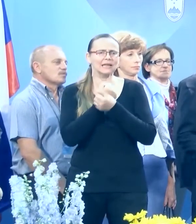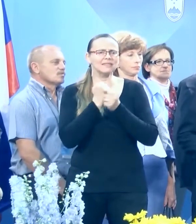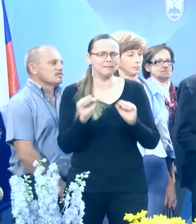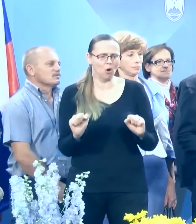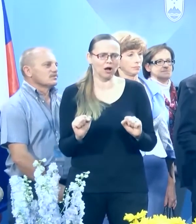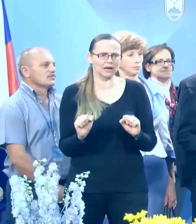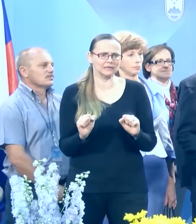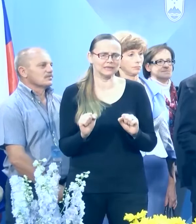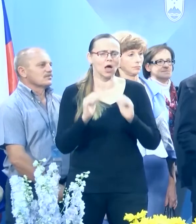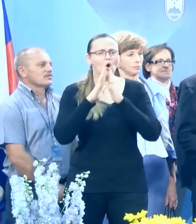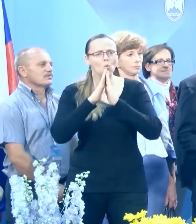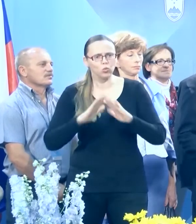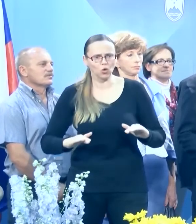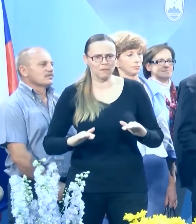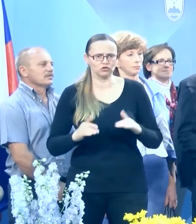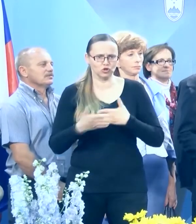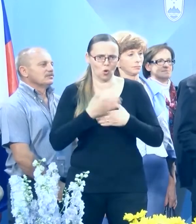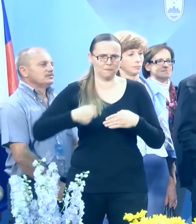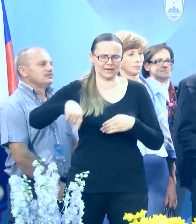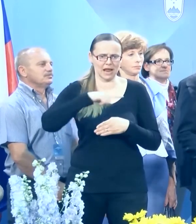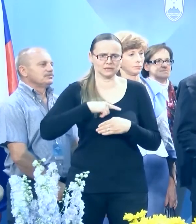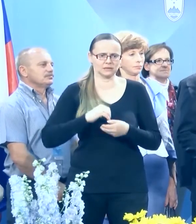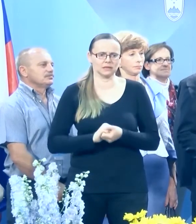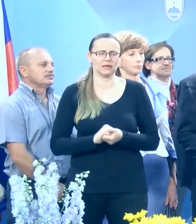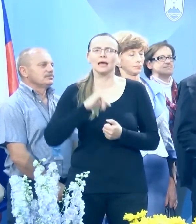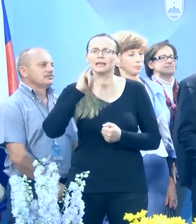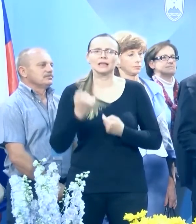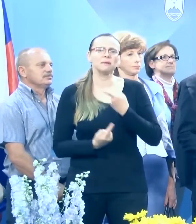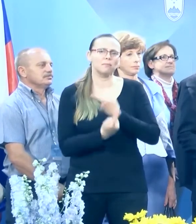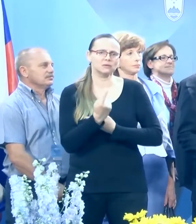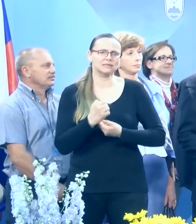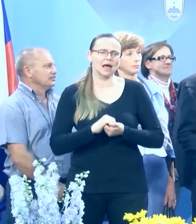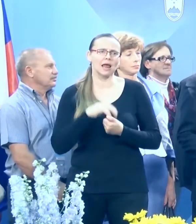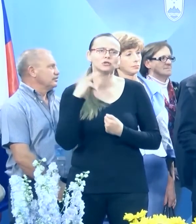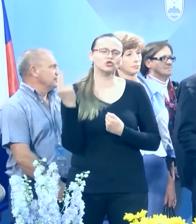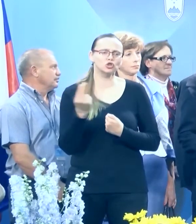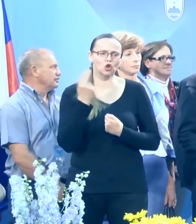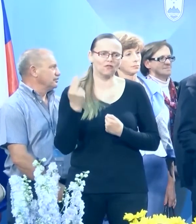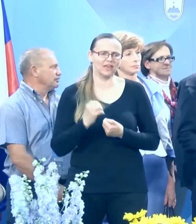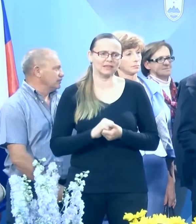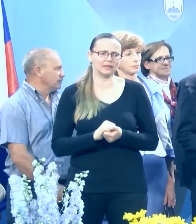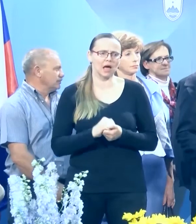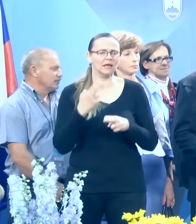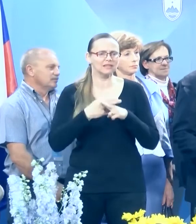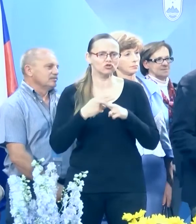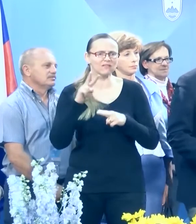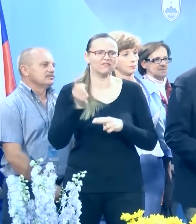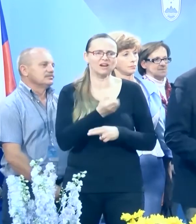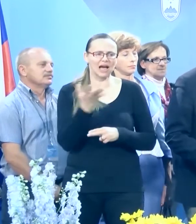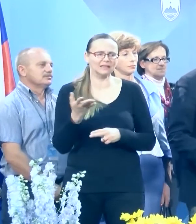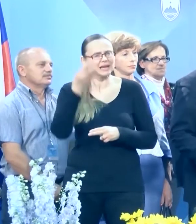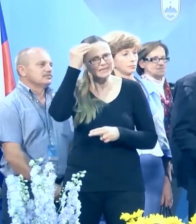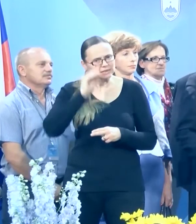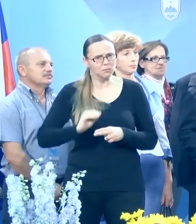demokracije udomačilo pri nas, da bi postala Slovenija država, v kateri se